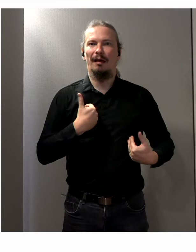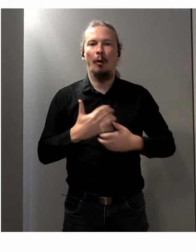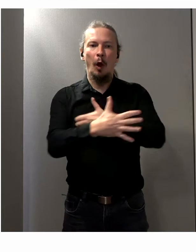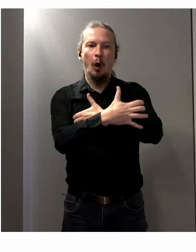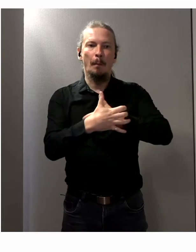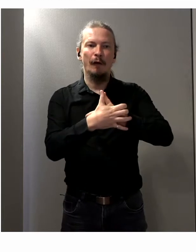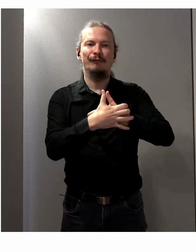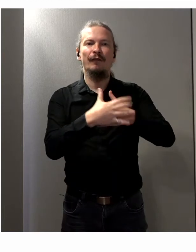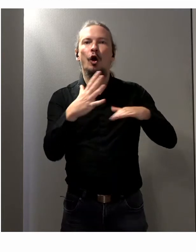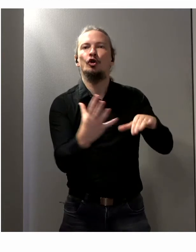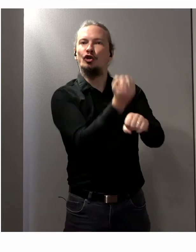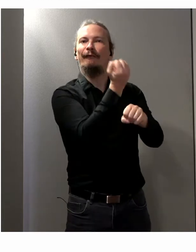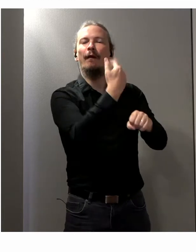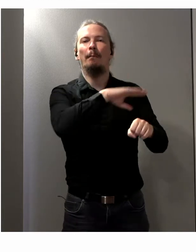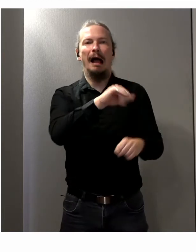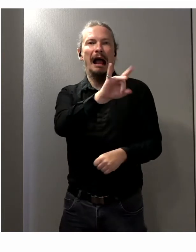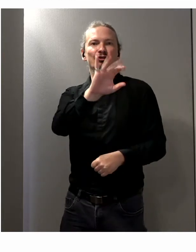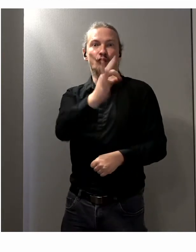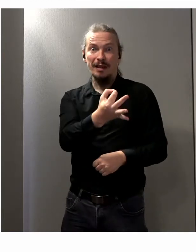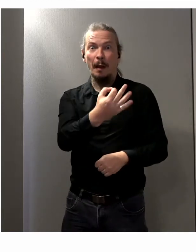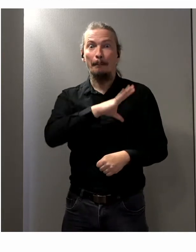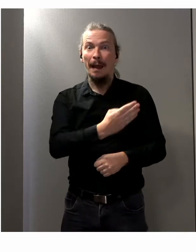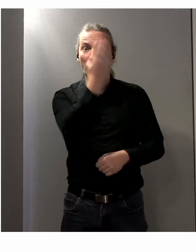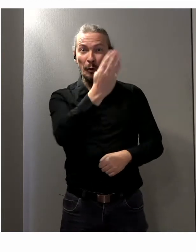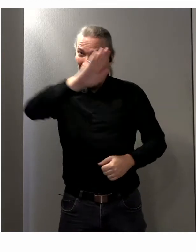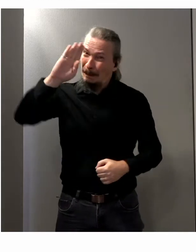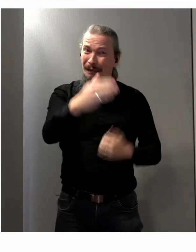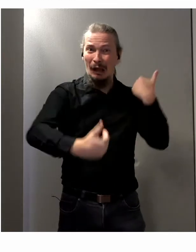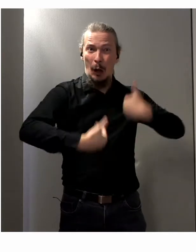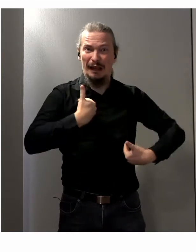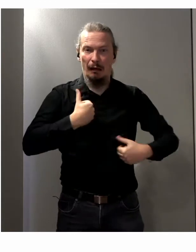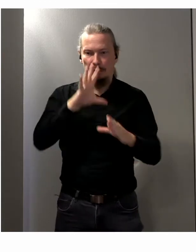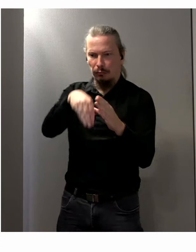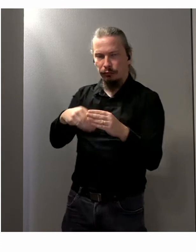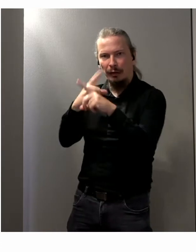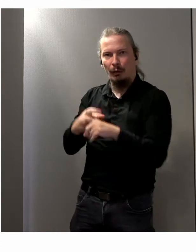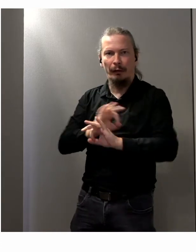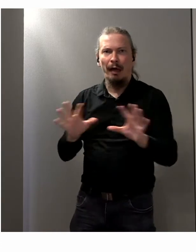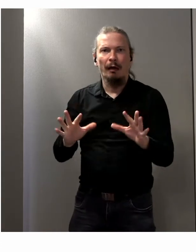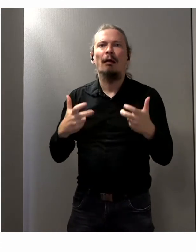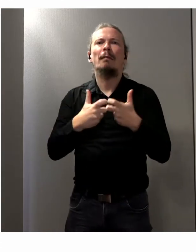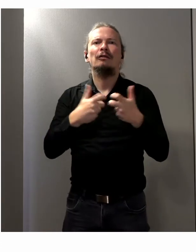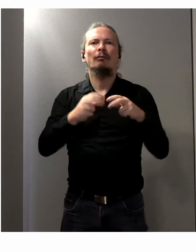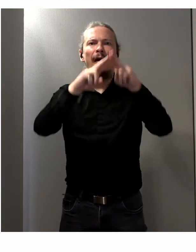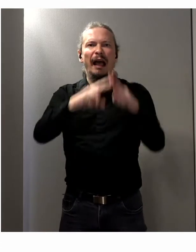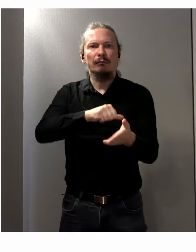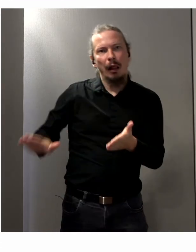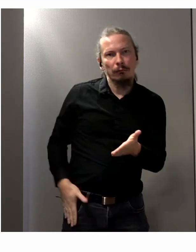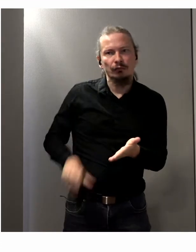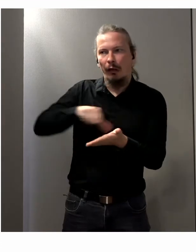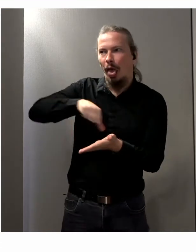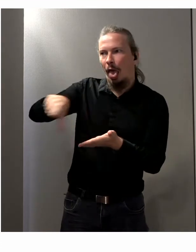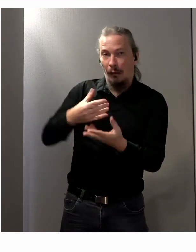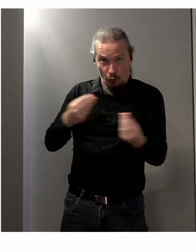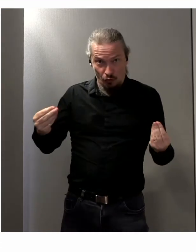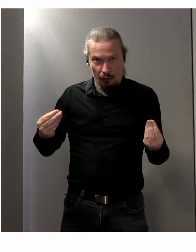sens-là, mais l'indicateur de pauvreté ne tient pas compte des besoins spécifiques des personnes handicapées. En particulier, on va pouvoir reparler des restes à charge qui sont assez